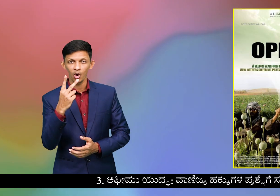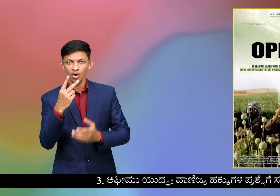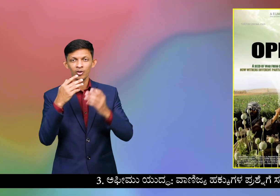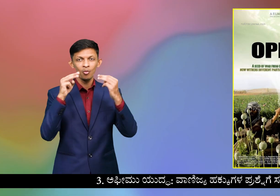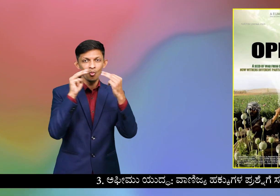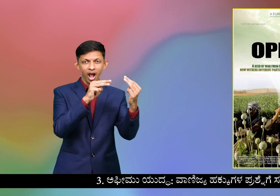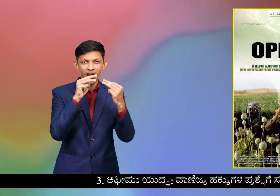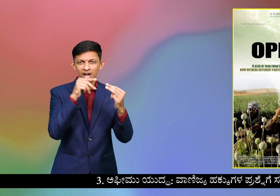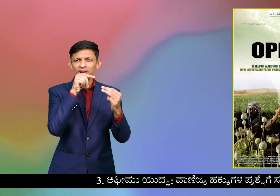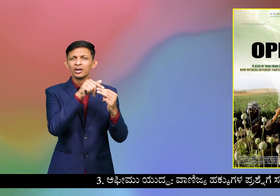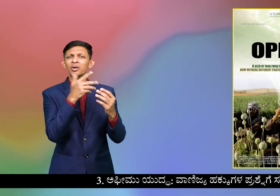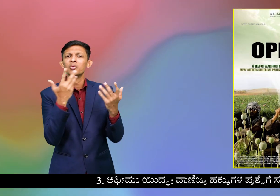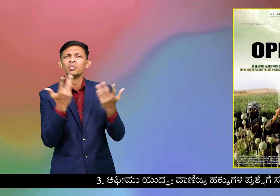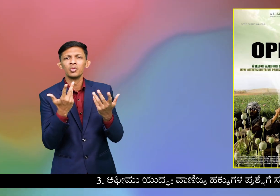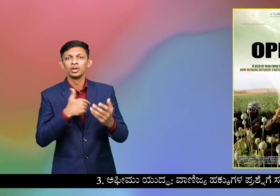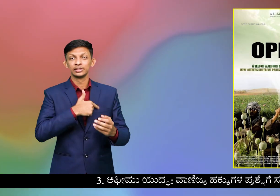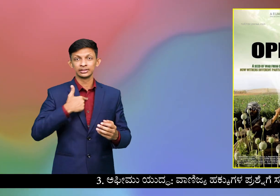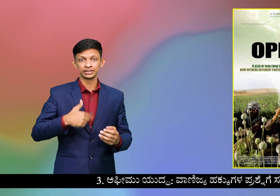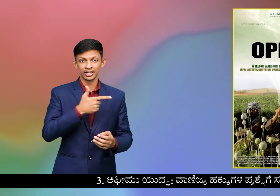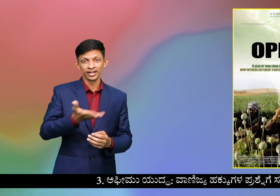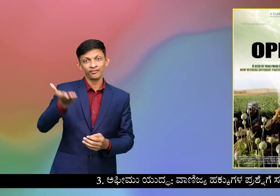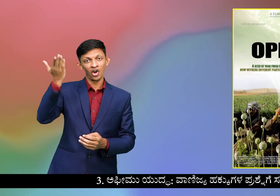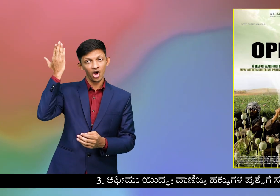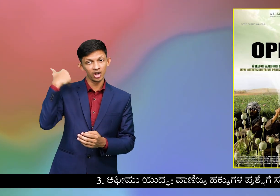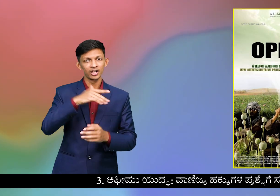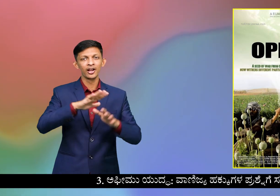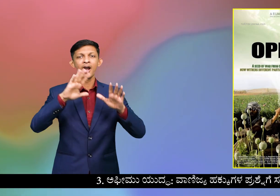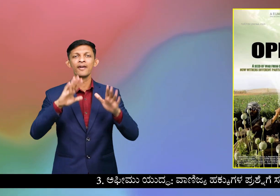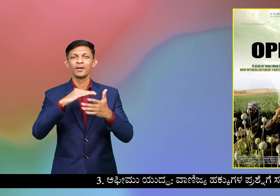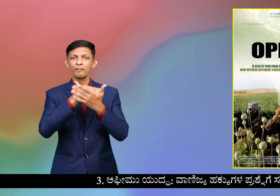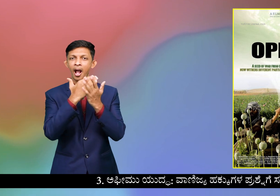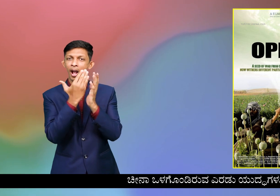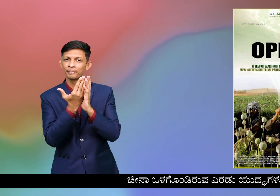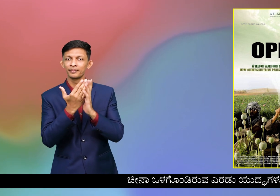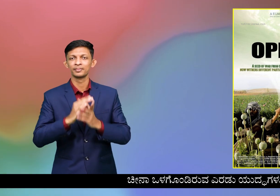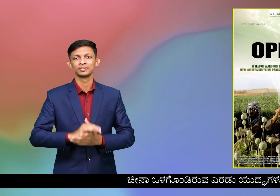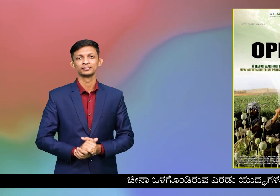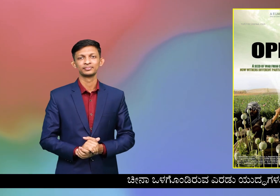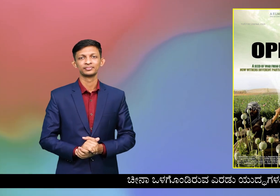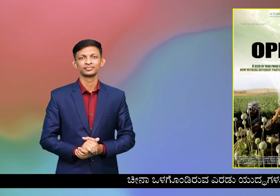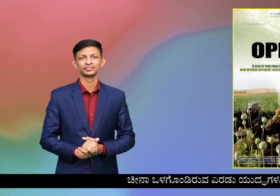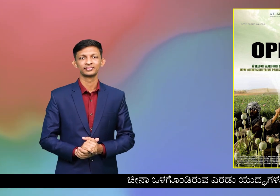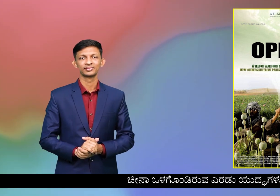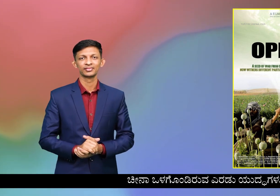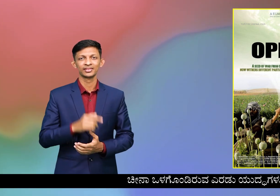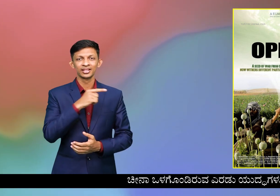ಅಪೀಮು ಯುದ್ಧ. ವಾಣಿಜ್ಯ ಹಕ್ಕುಗಳ ಪ್ರಶ್ನೆಗೆ ಸಂಬಂಧಿಸಿದಂತೆ ಚೀನಾ ಒಳಗೊಂಡಿರುವ 2